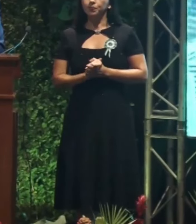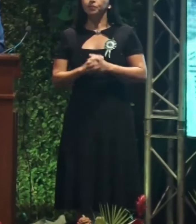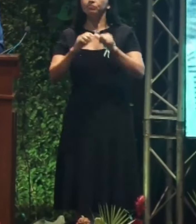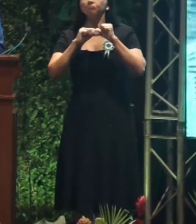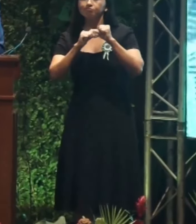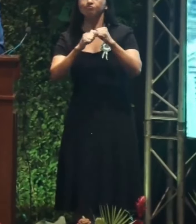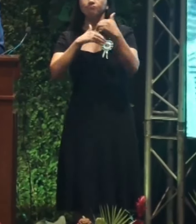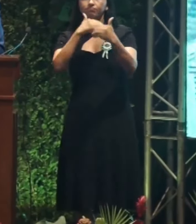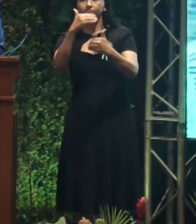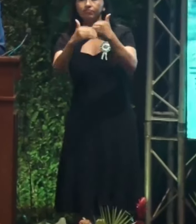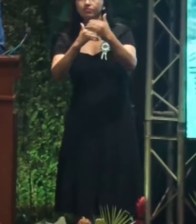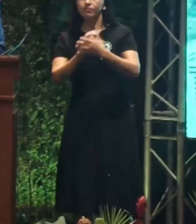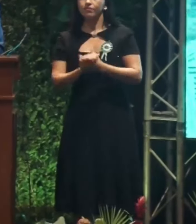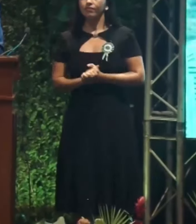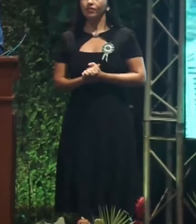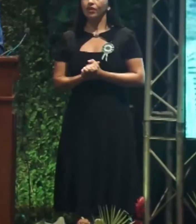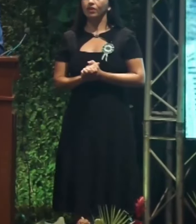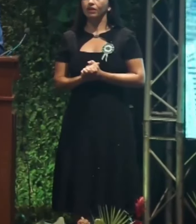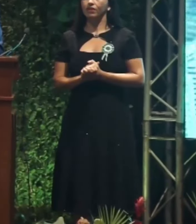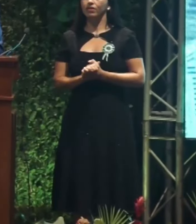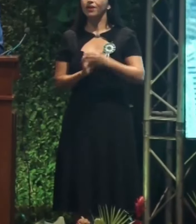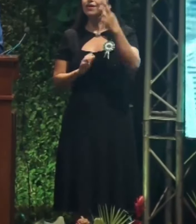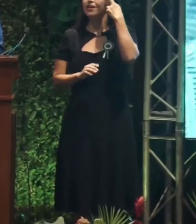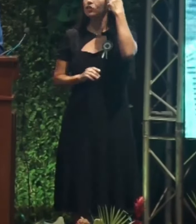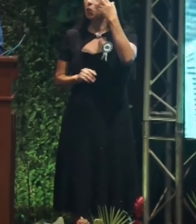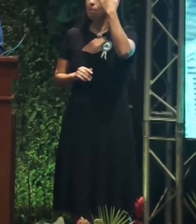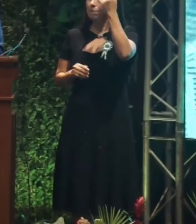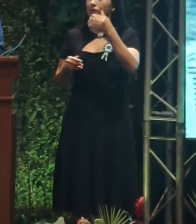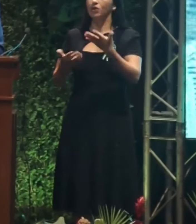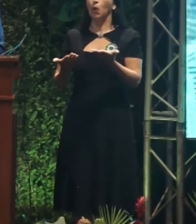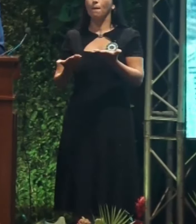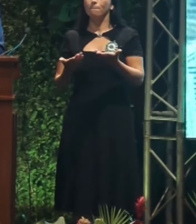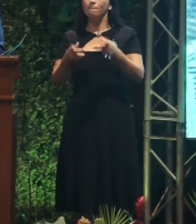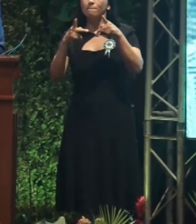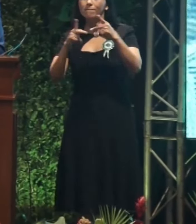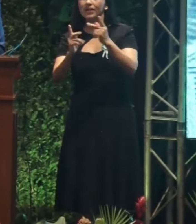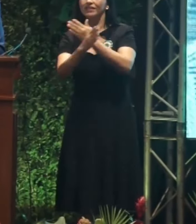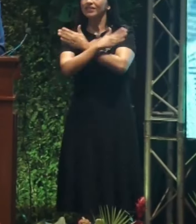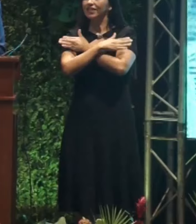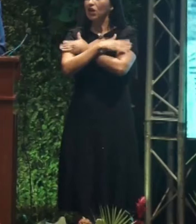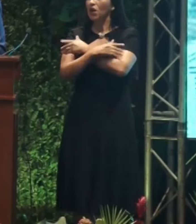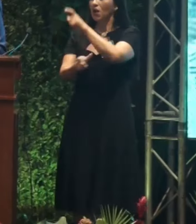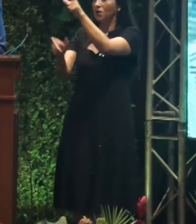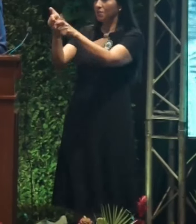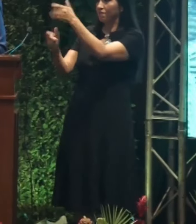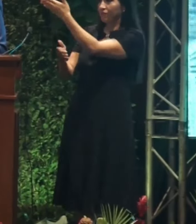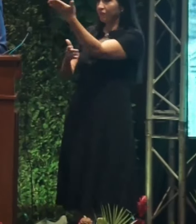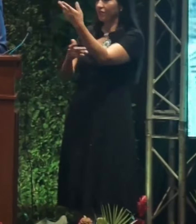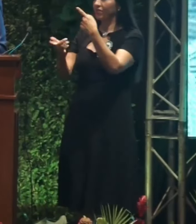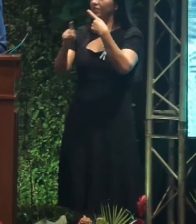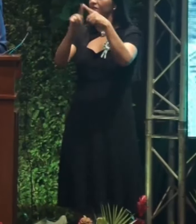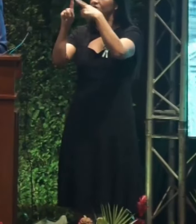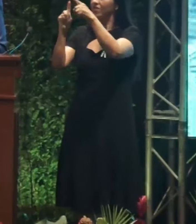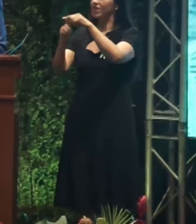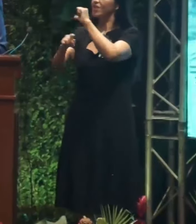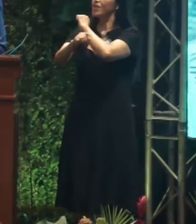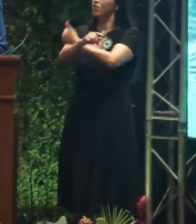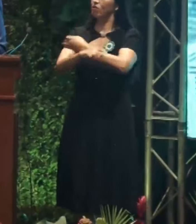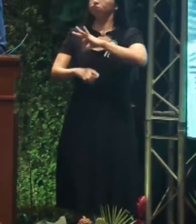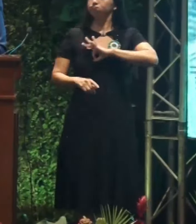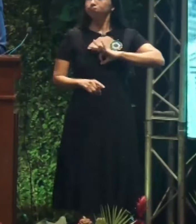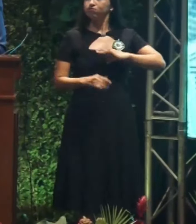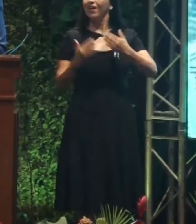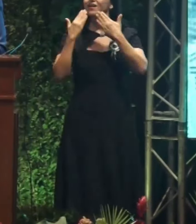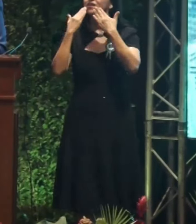adelante. Por eso, permítame saludar a las personalidades distinguidas. Gracias por